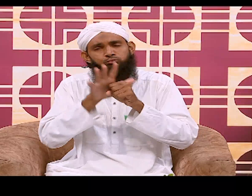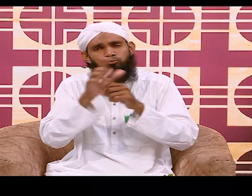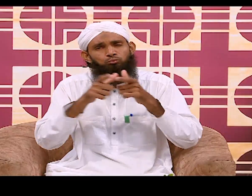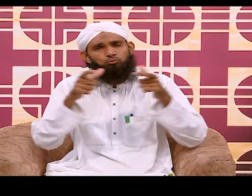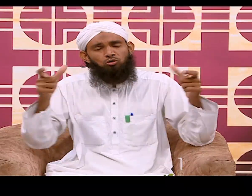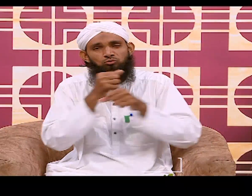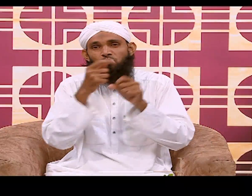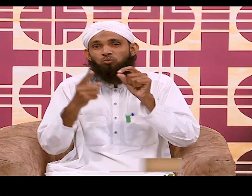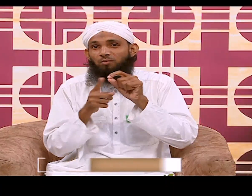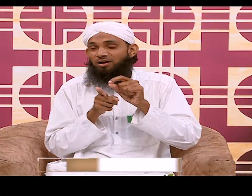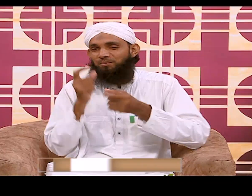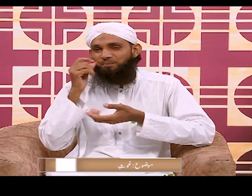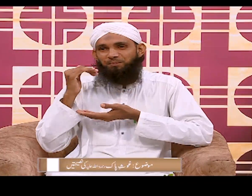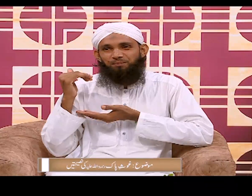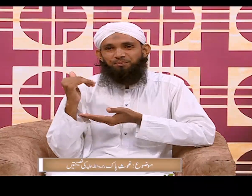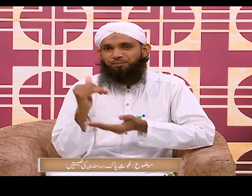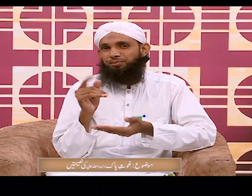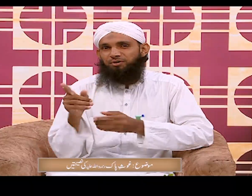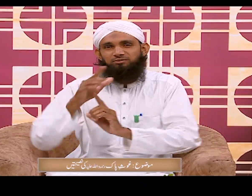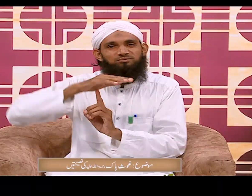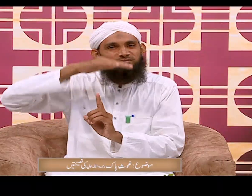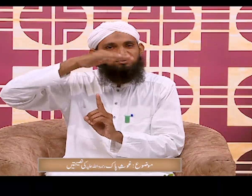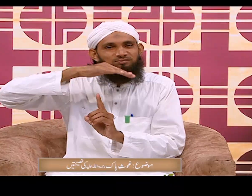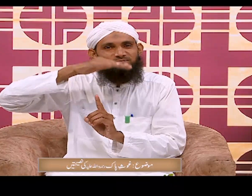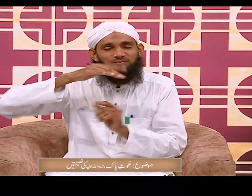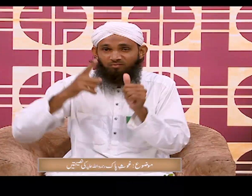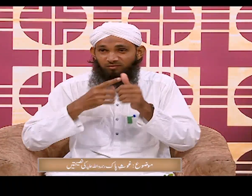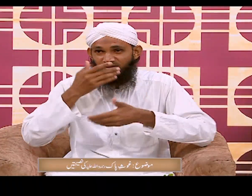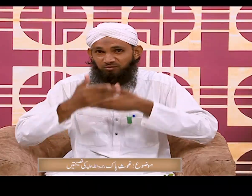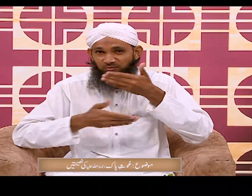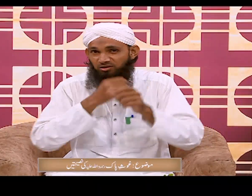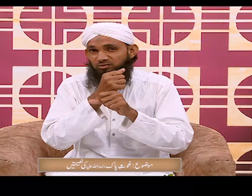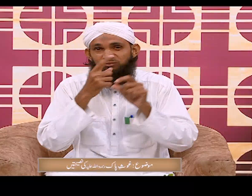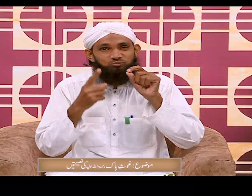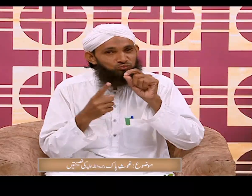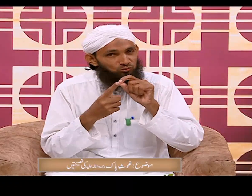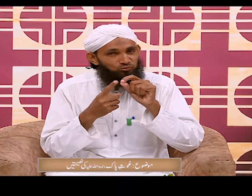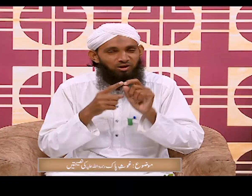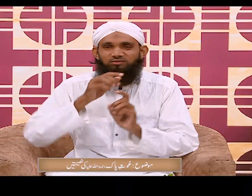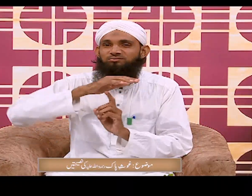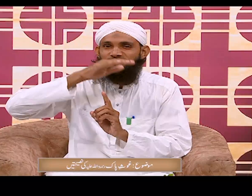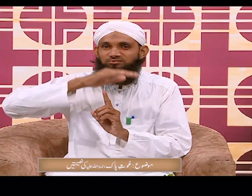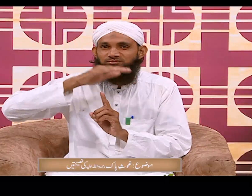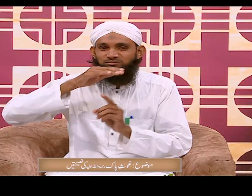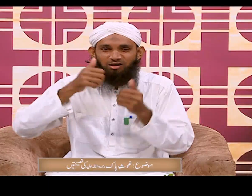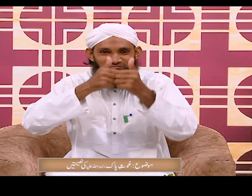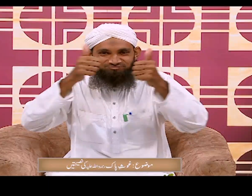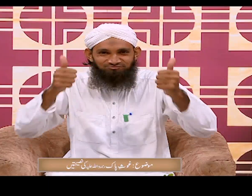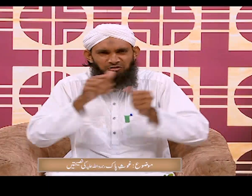کے شہزادے حضرت عبد الوہاب رحمت اللہ علیہ فرماتے ہیں غوث پاک رحمت اللہ علیہ کی محفل میں بڑے